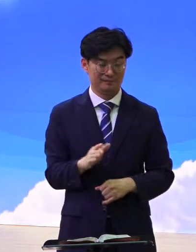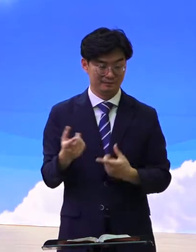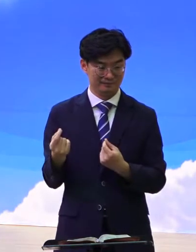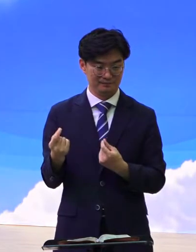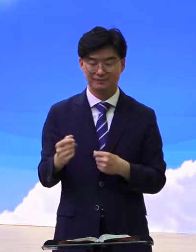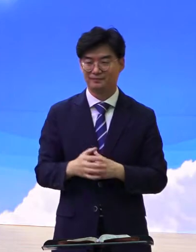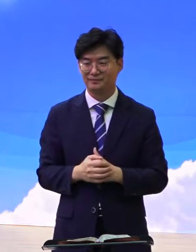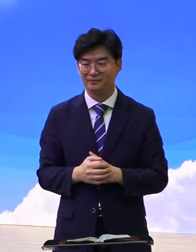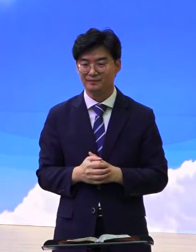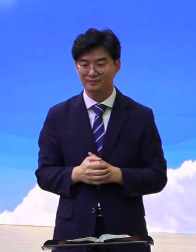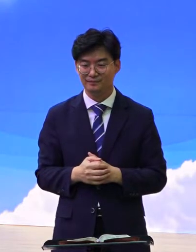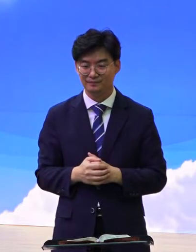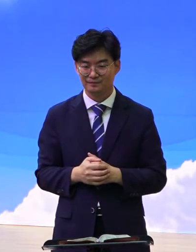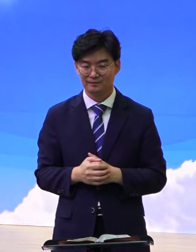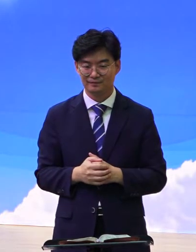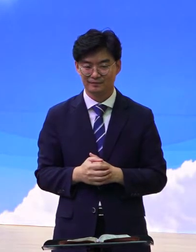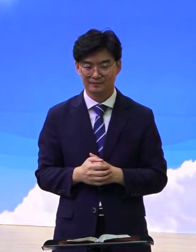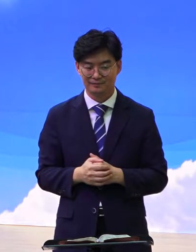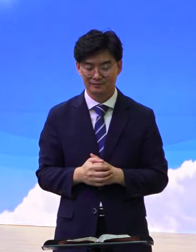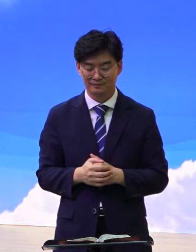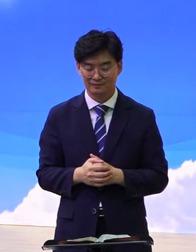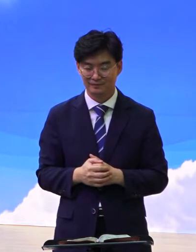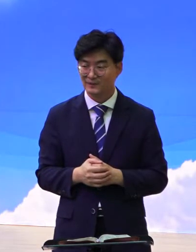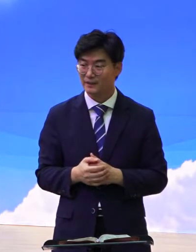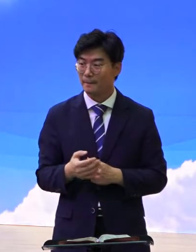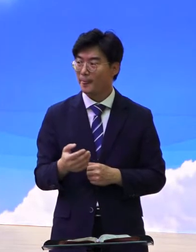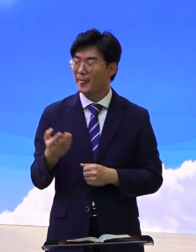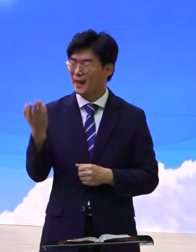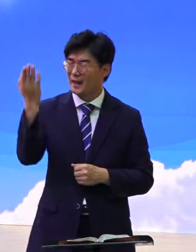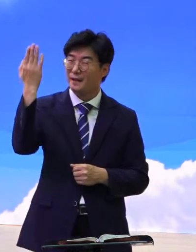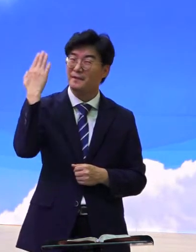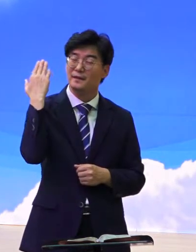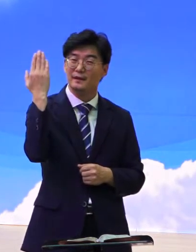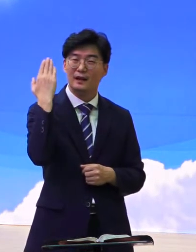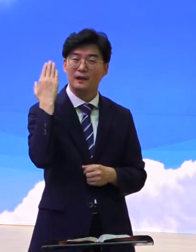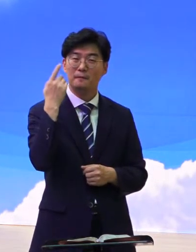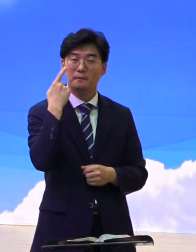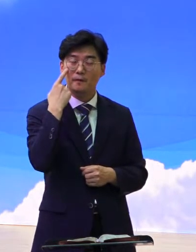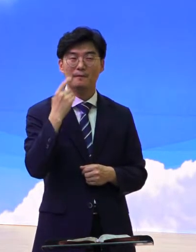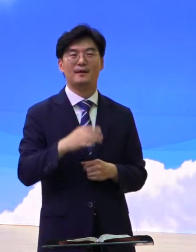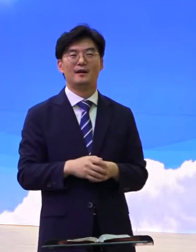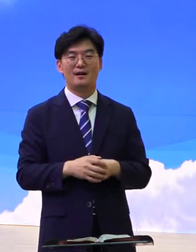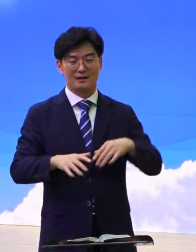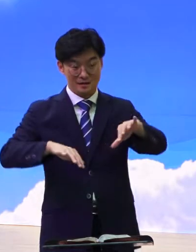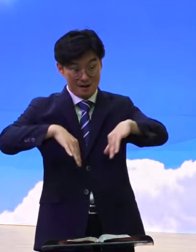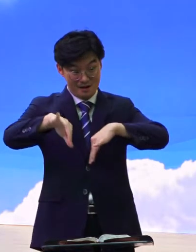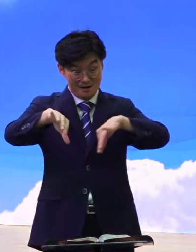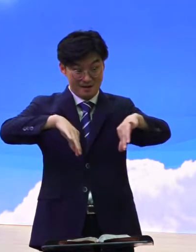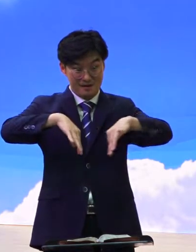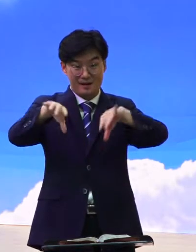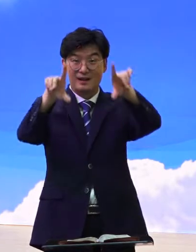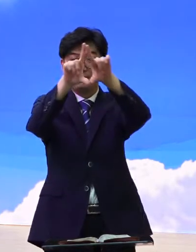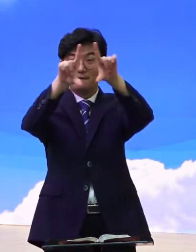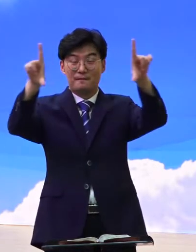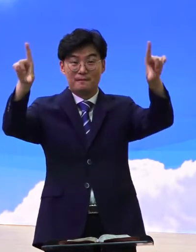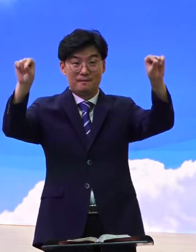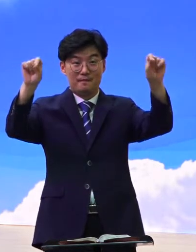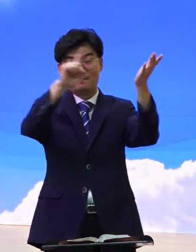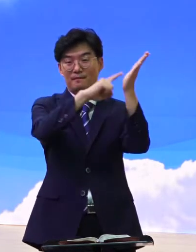여러분 요즘은 이런 현수막이 거리에 잘 안 걸리는데 이제 과거를 조금 생각해 보시면 거리에 현수막이 좀 걸릴